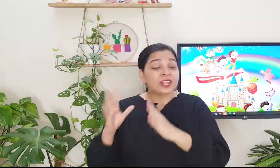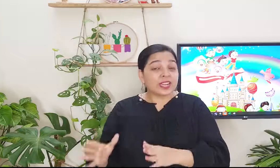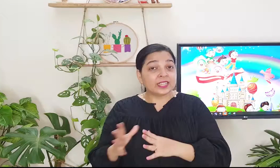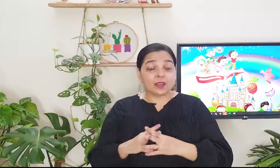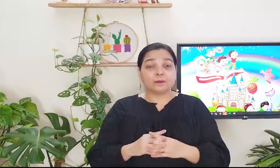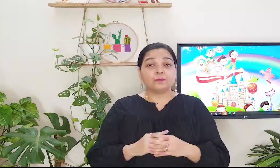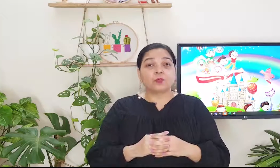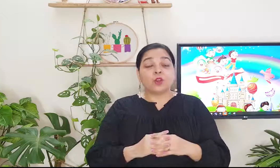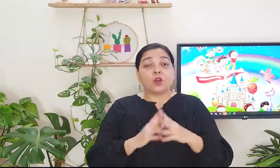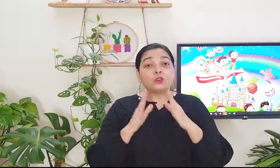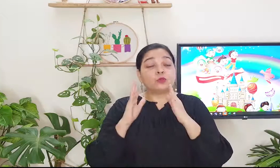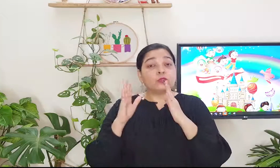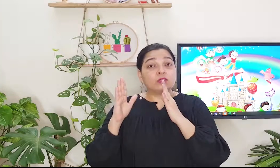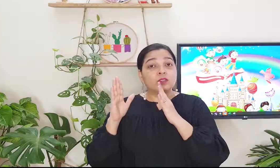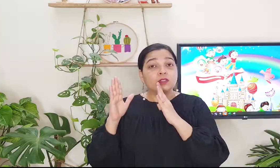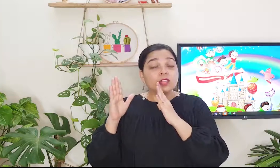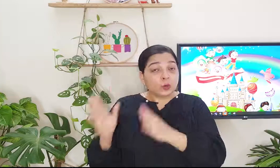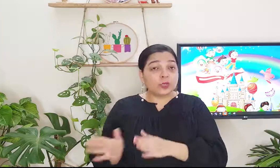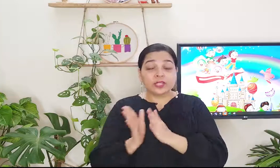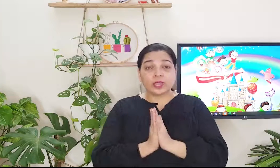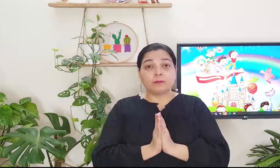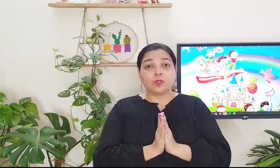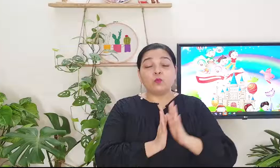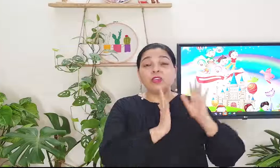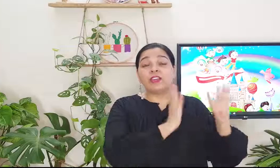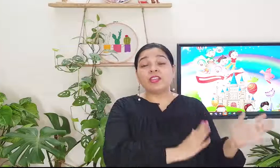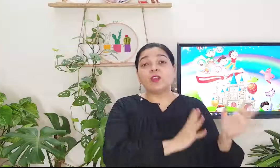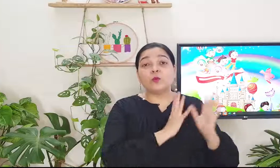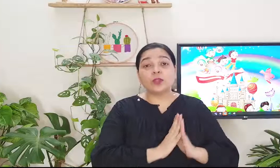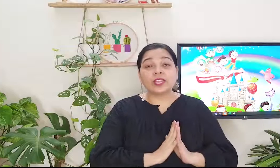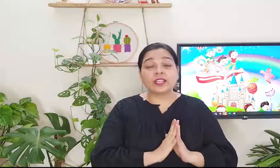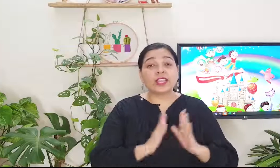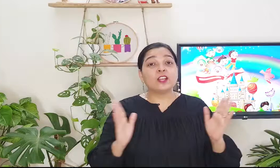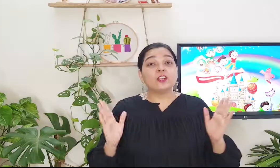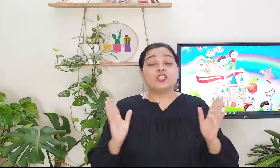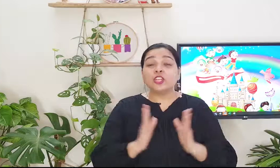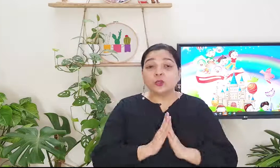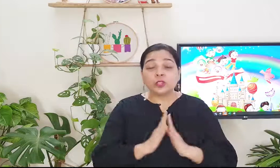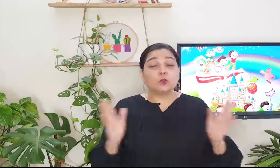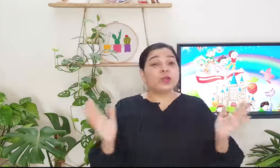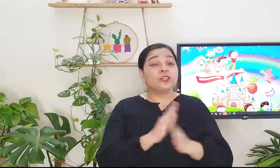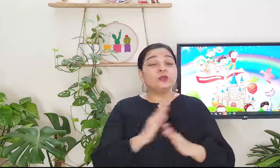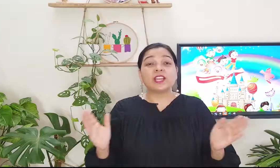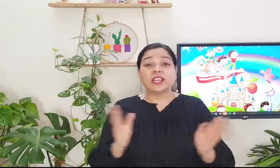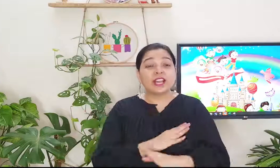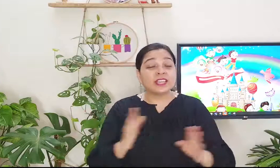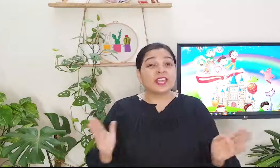ছিল আর আর ইহুদি ছিল, তারা নিনবে লোকেদের শত্রু ছিল, দুইজন